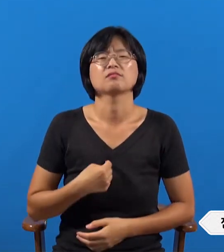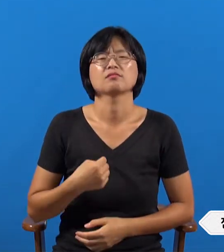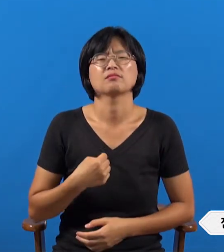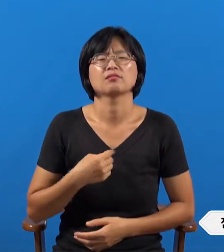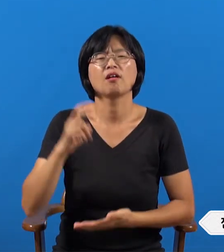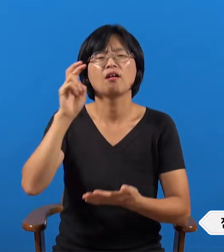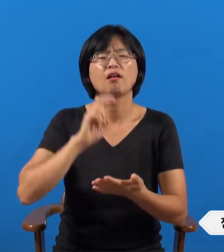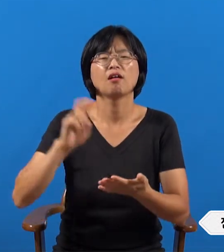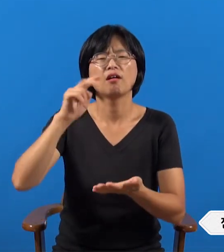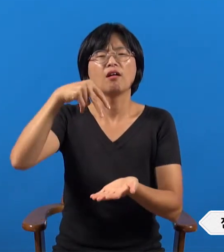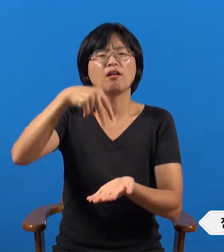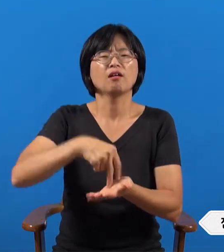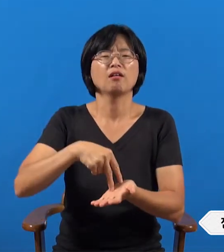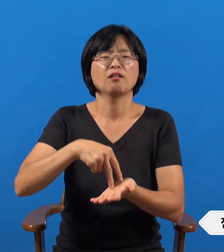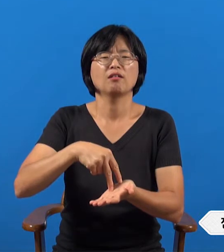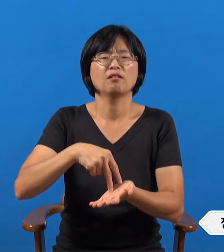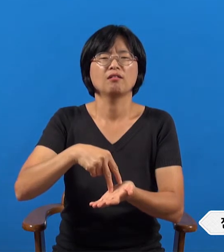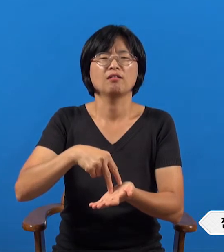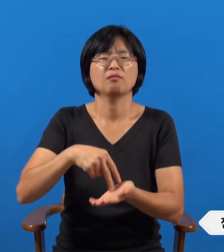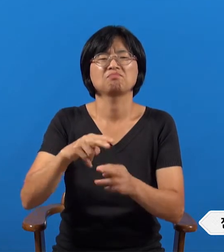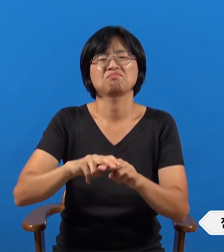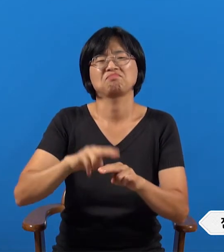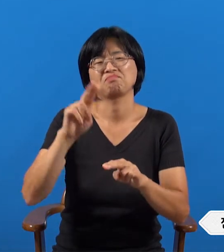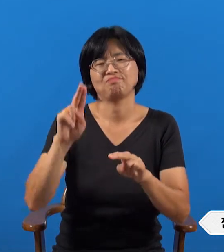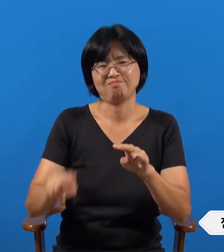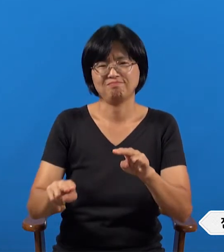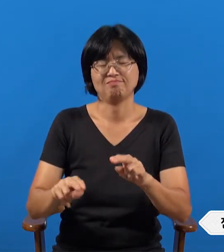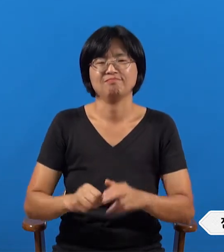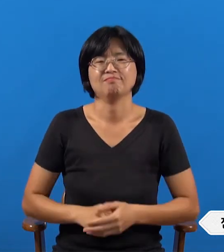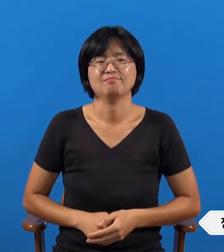그 다음부터 성가대를 안 했습니다.